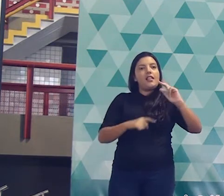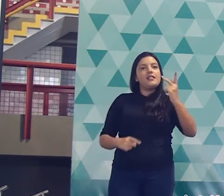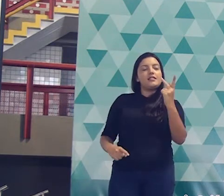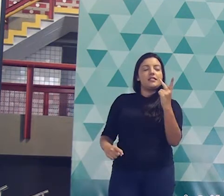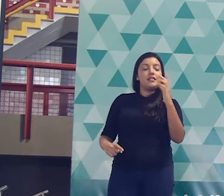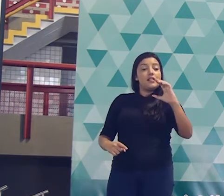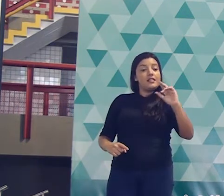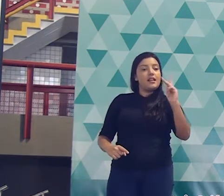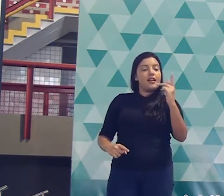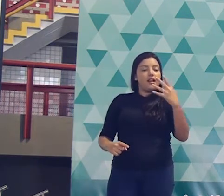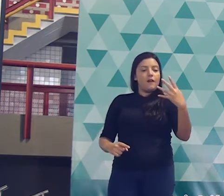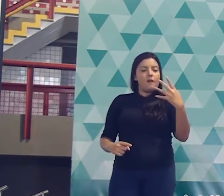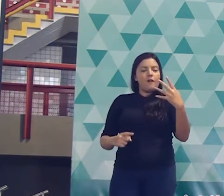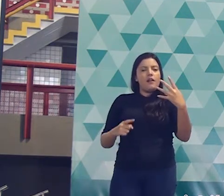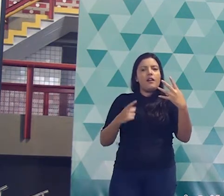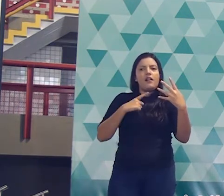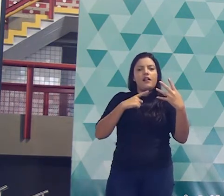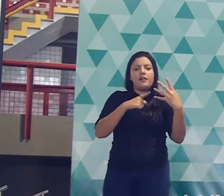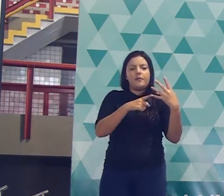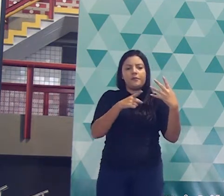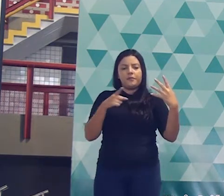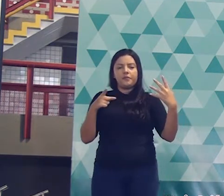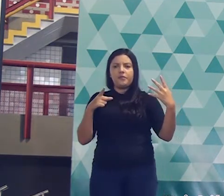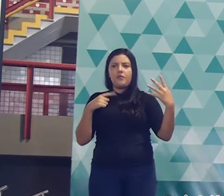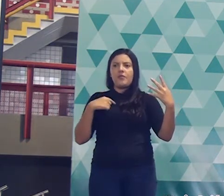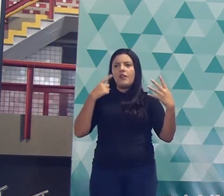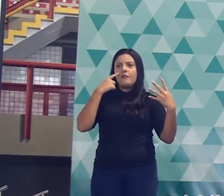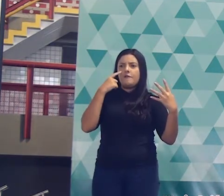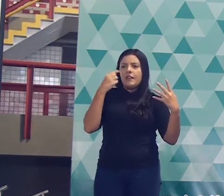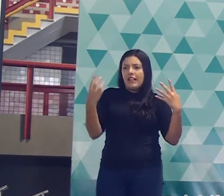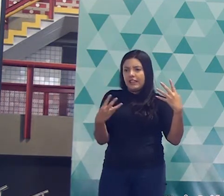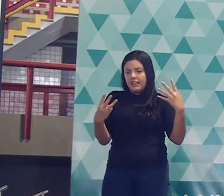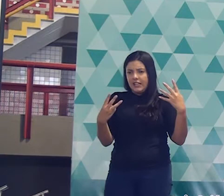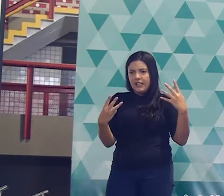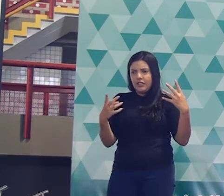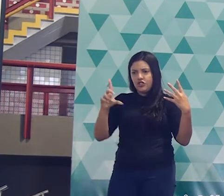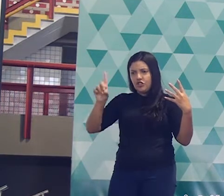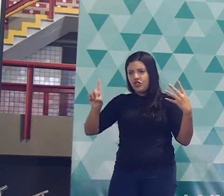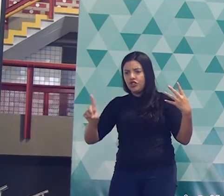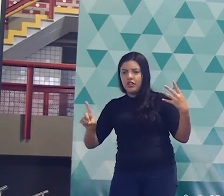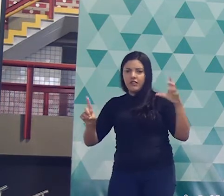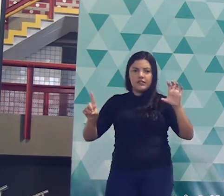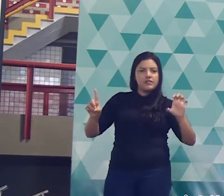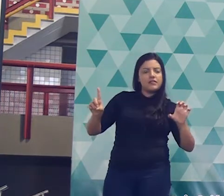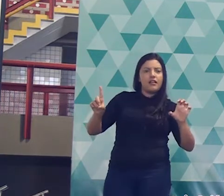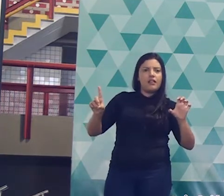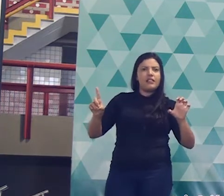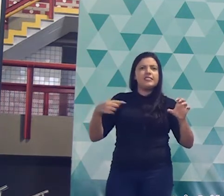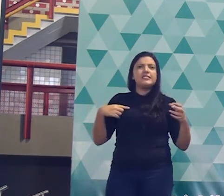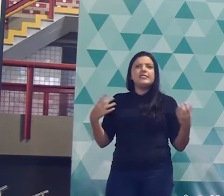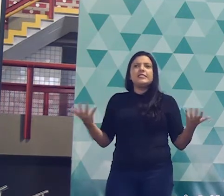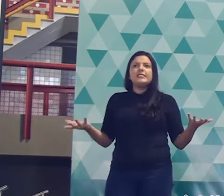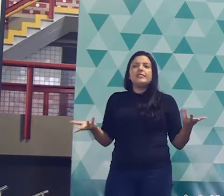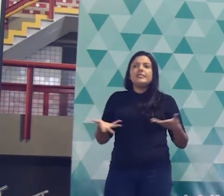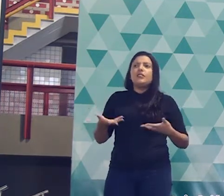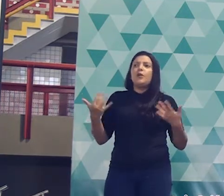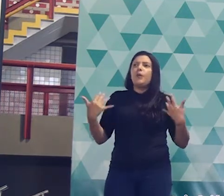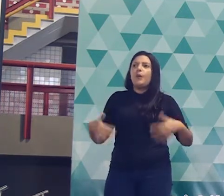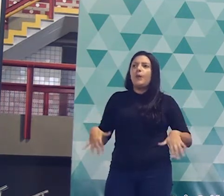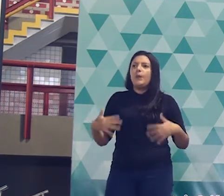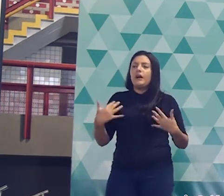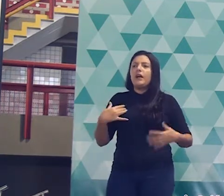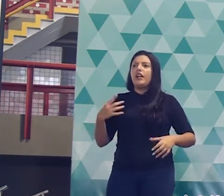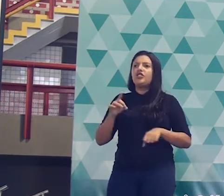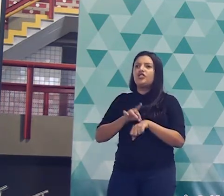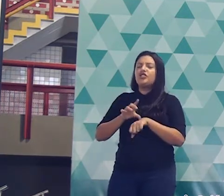desejo. Na reação 3, ele está de que lado? Do lado esquerdo ou do lado direito? Direito. Vixe, e agora? O que é que eu faço, hein? Alguém poderia me dar uma